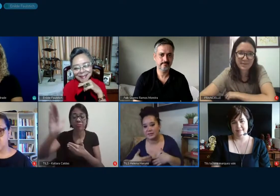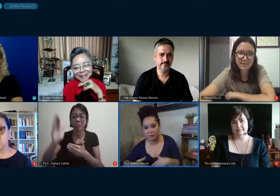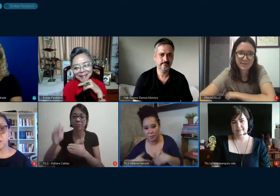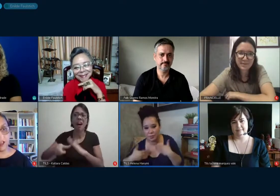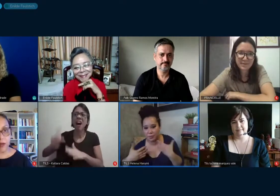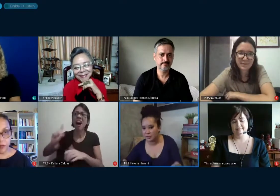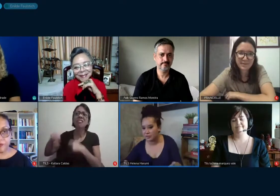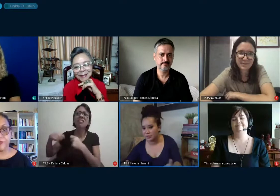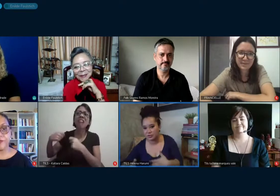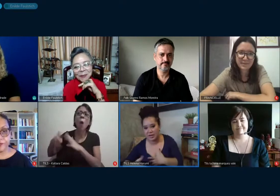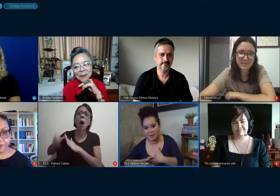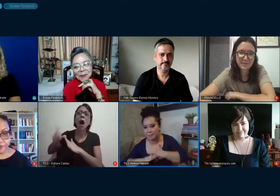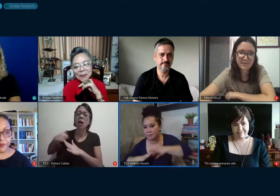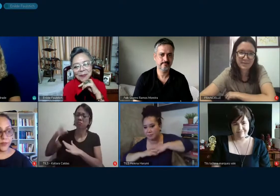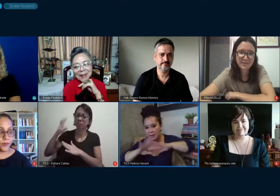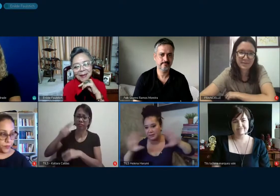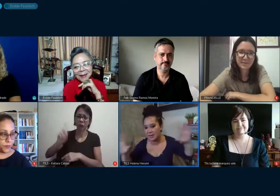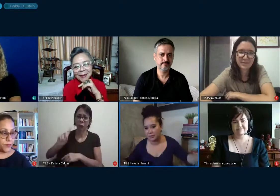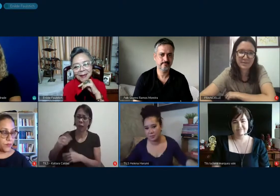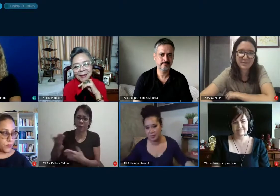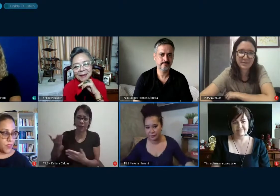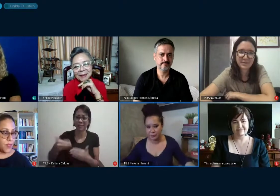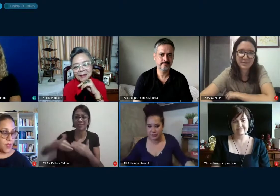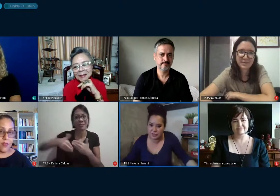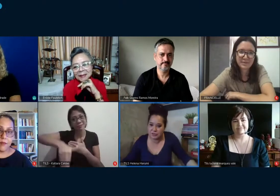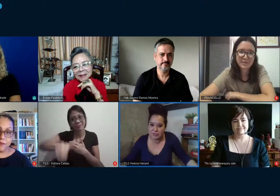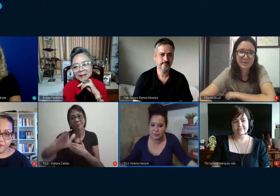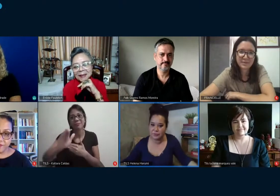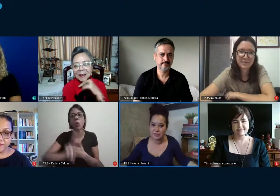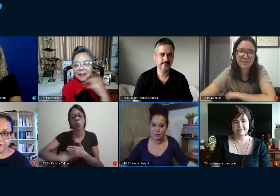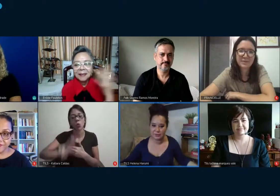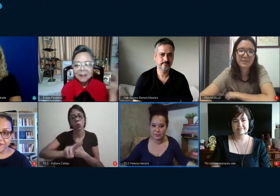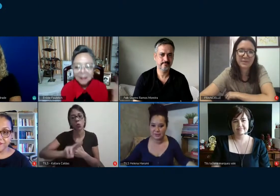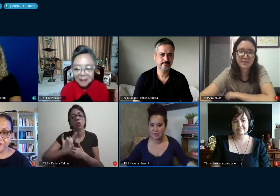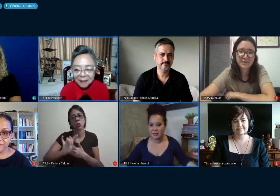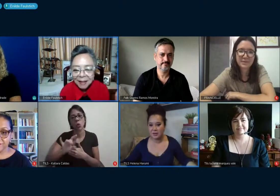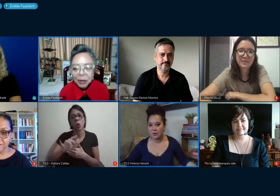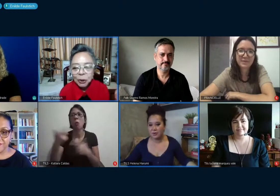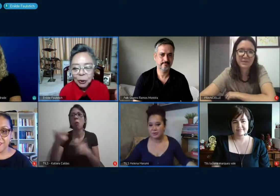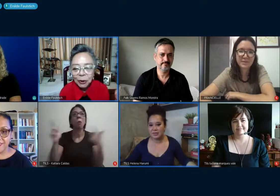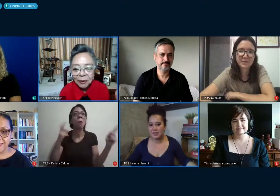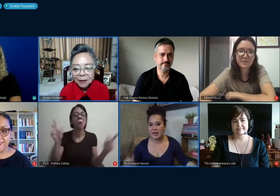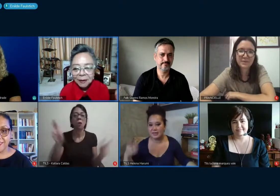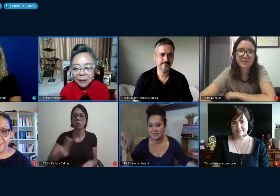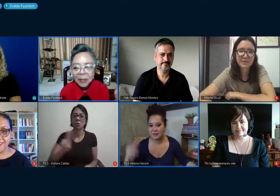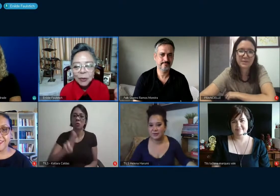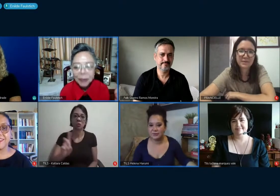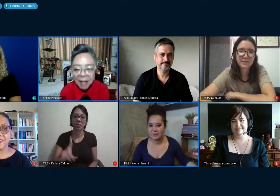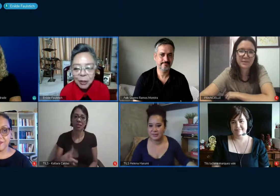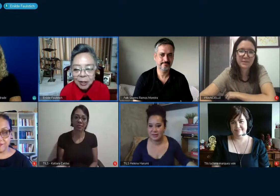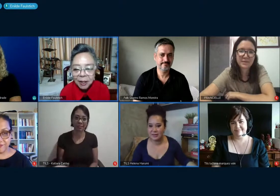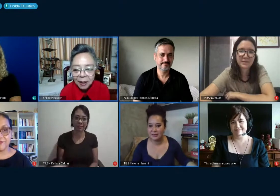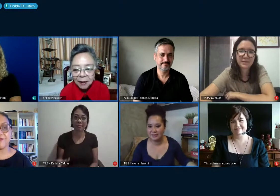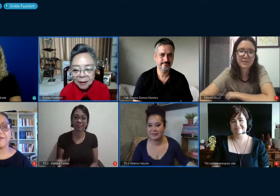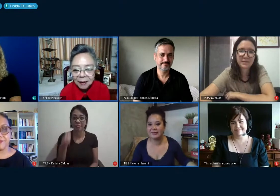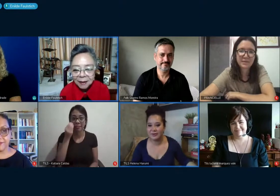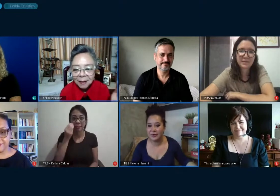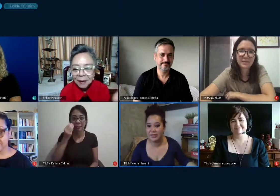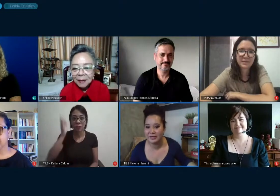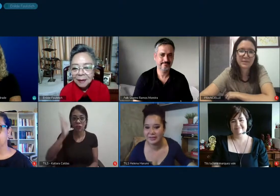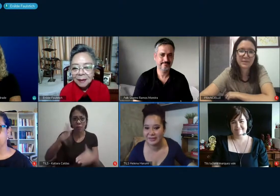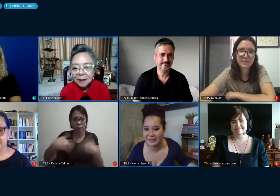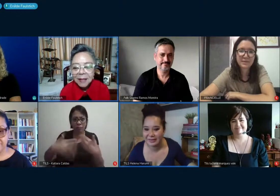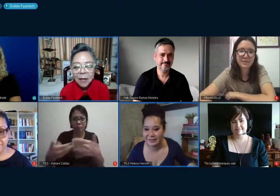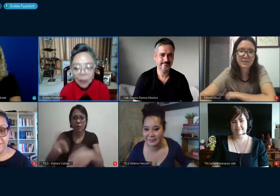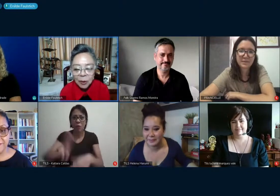gente facilitou muito e a gente já... Assim, é totalmente difundido. A gente não usa outros... Testou. Outros sinais. Fez que não o teste, né?